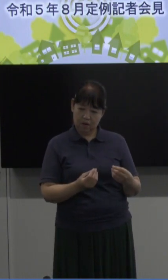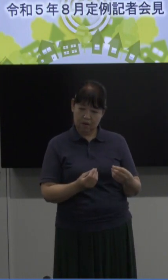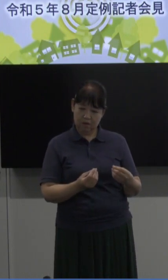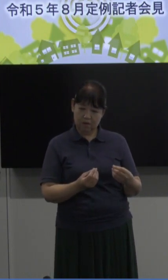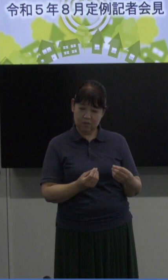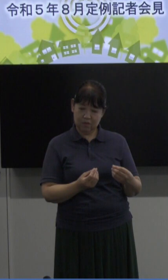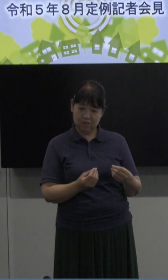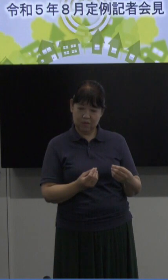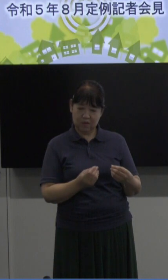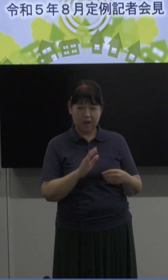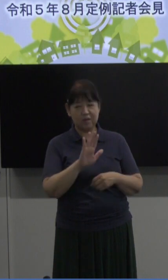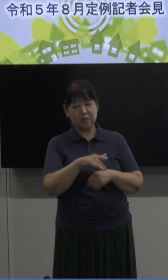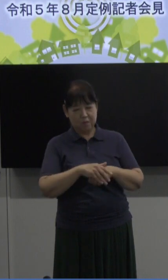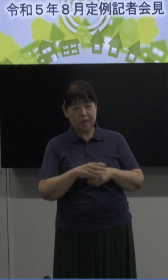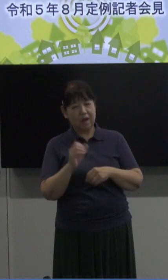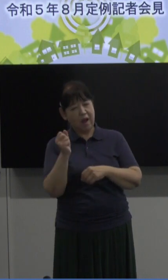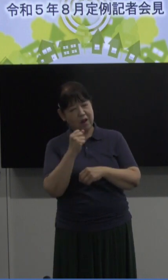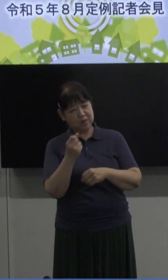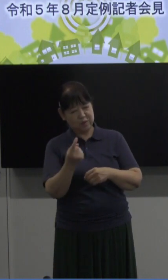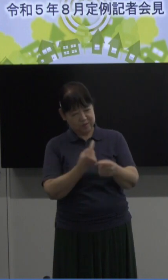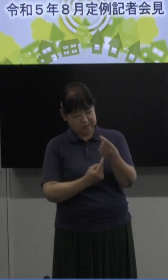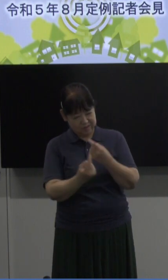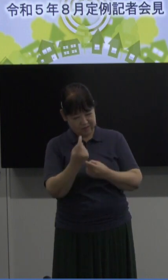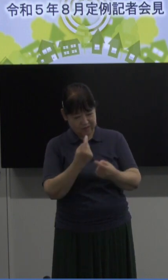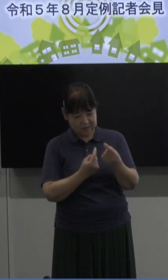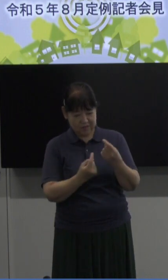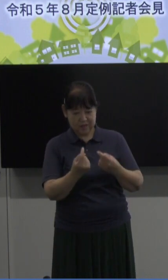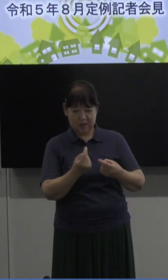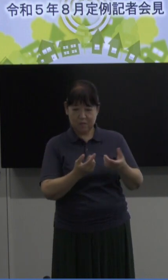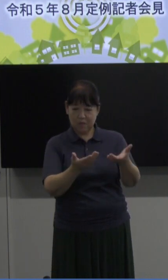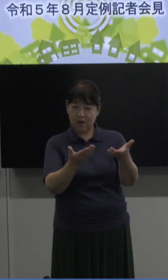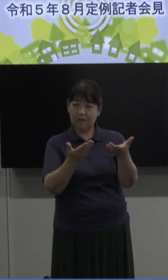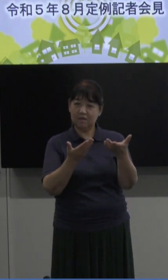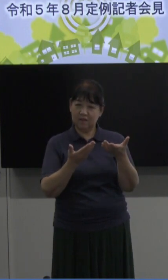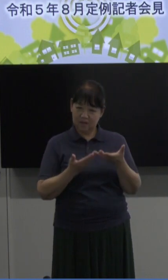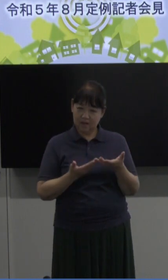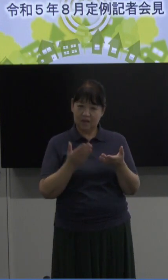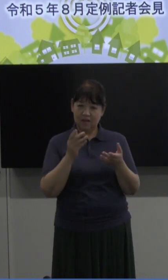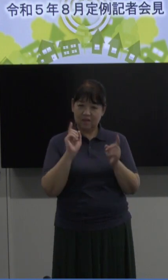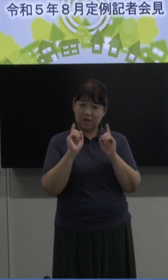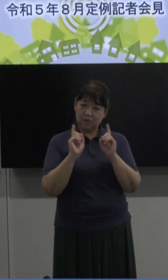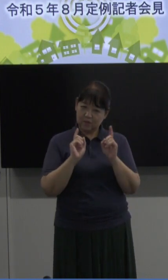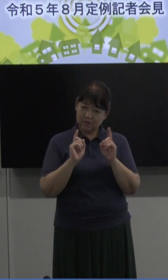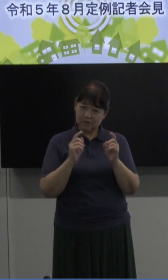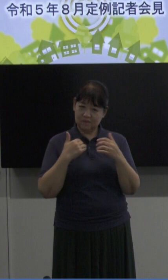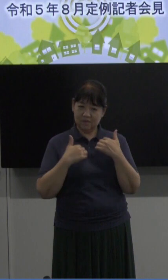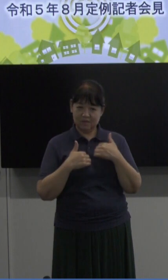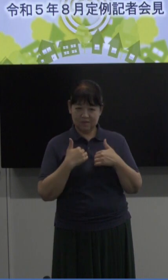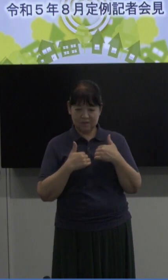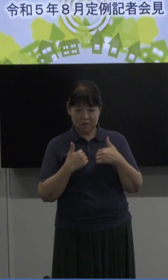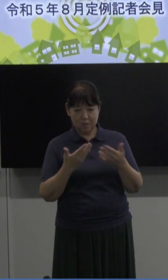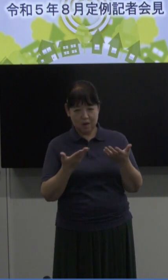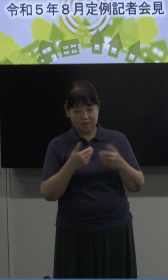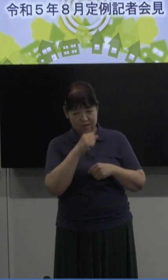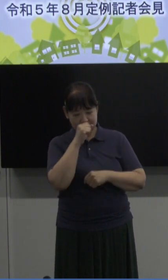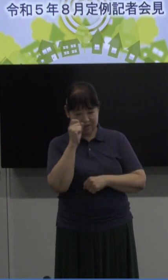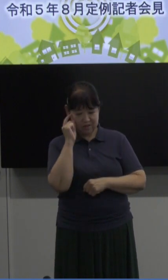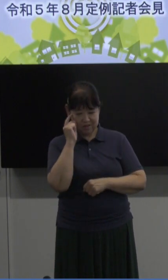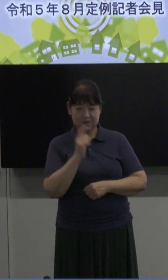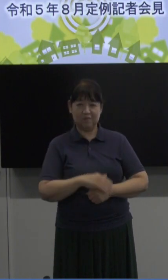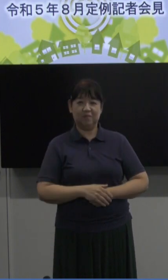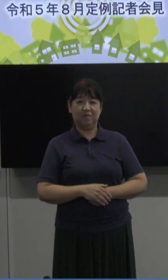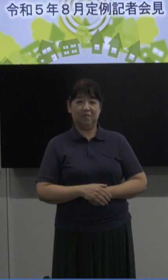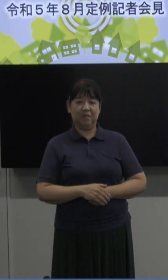ぜひ楽しんでいただければなと思う企画でございます。で、簡単にはございますけど、以上